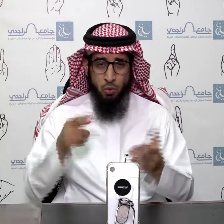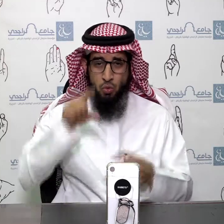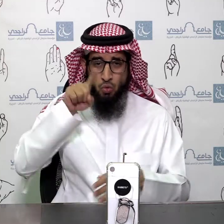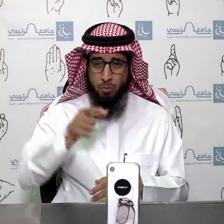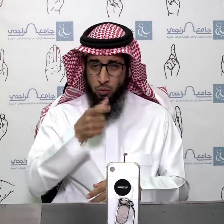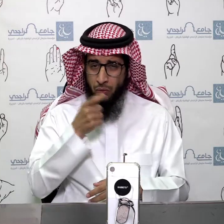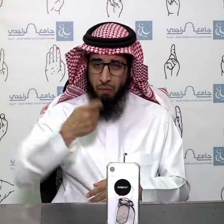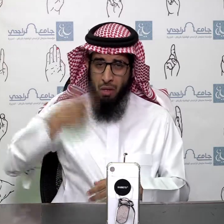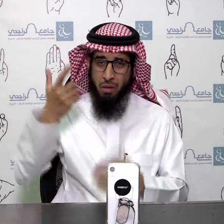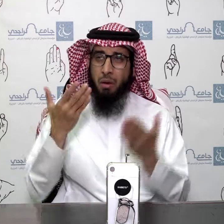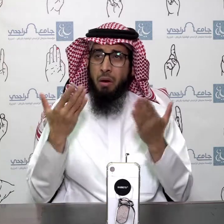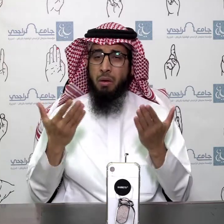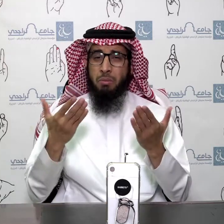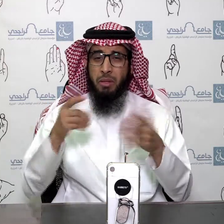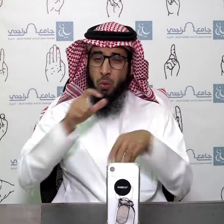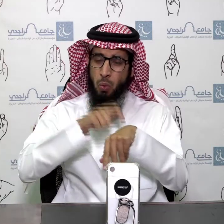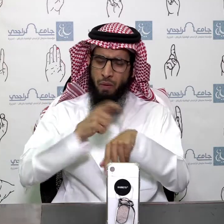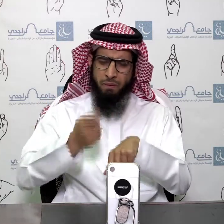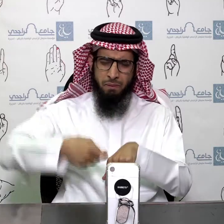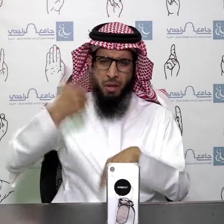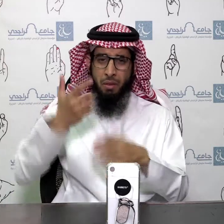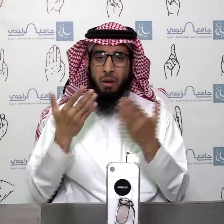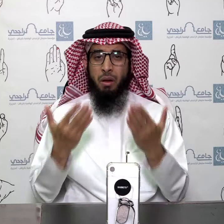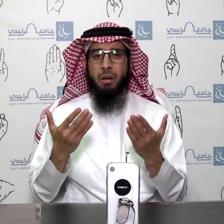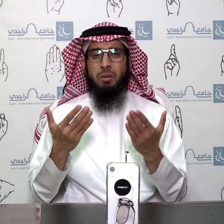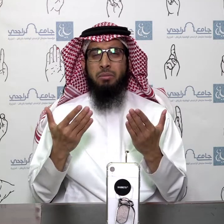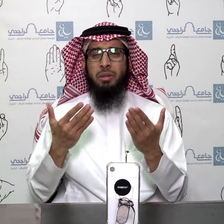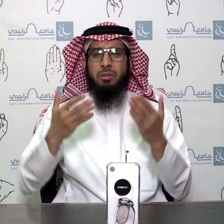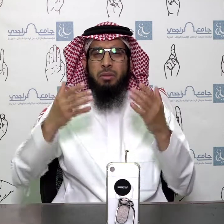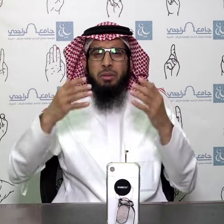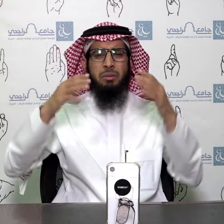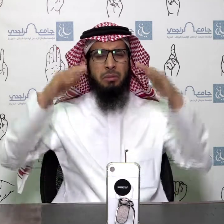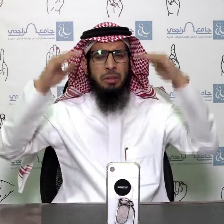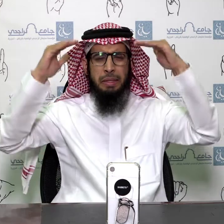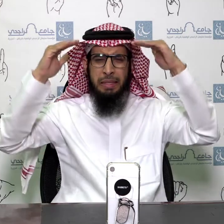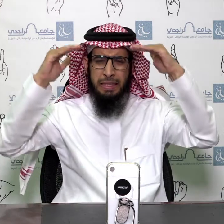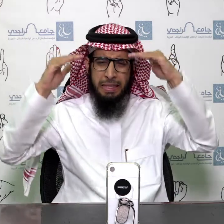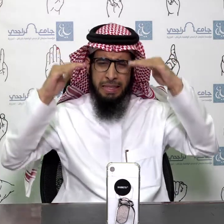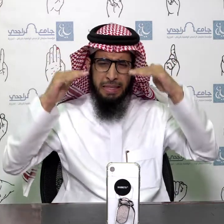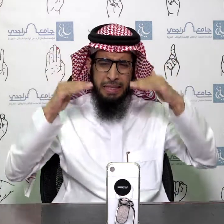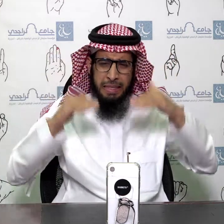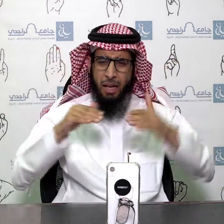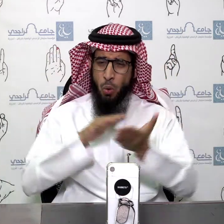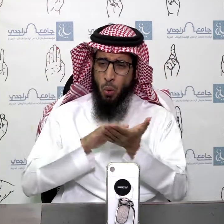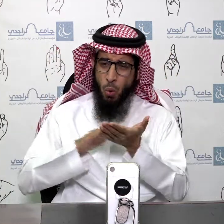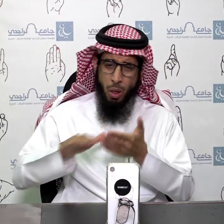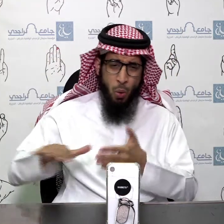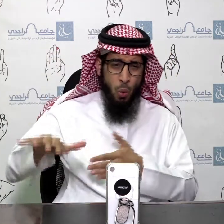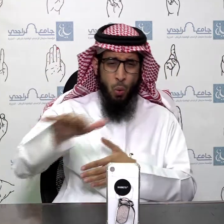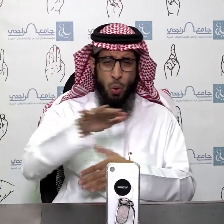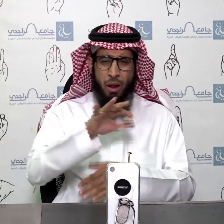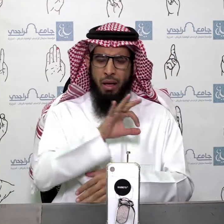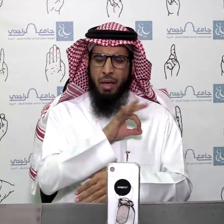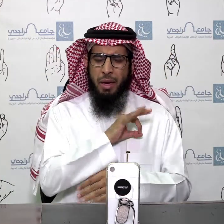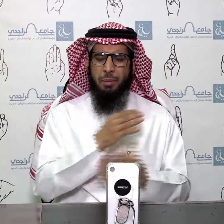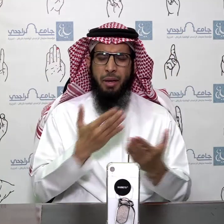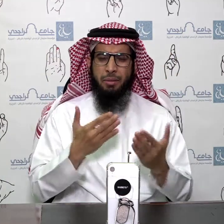في هذه الساعة الشريفة، أنزل علي وعلى هؤلاء الحضور رحمة من عندك، تغفر